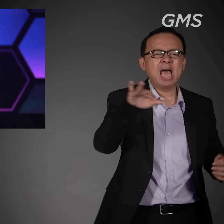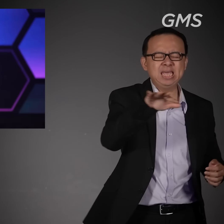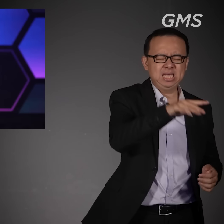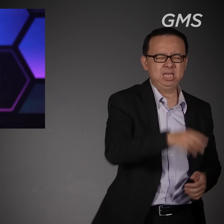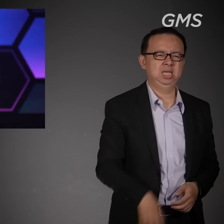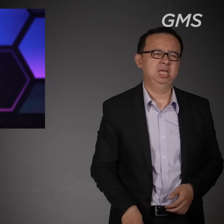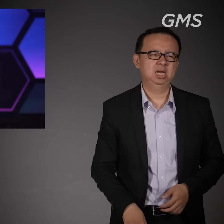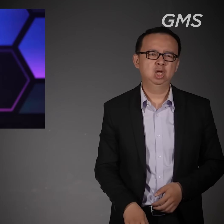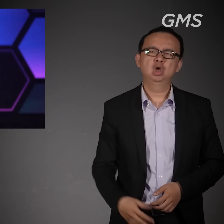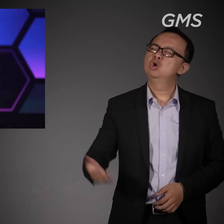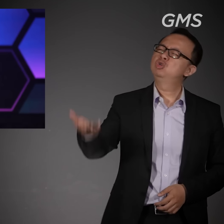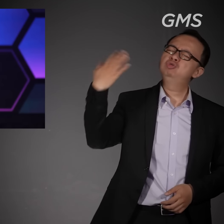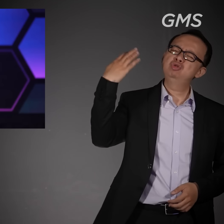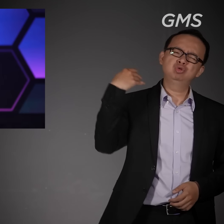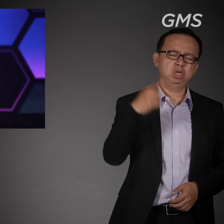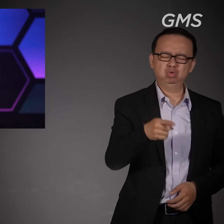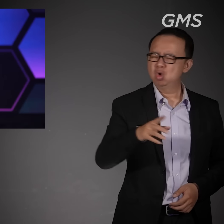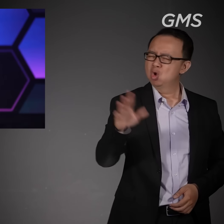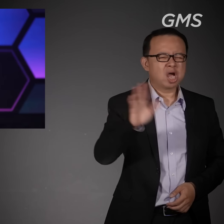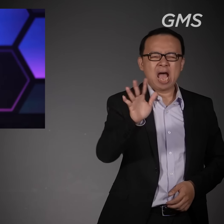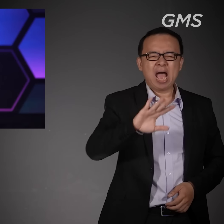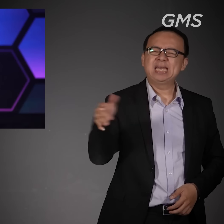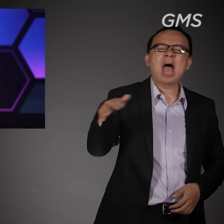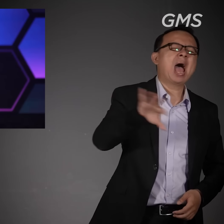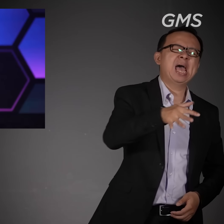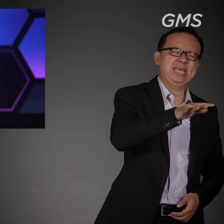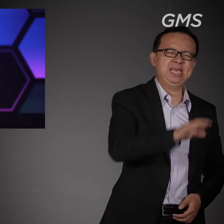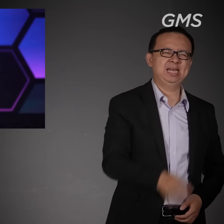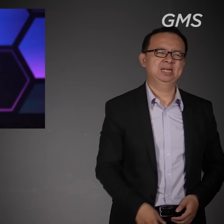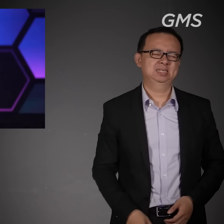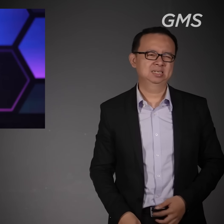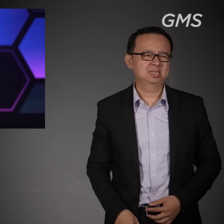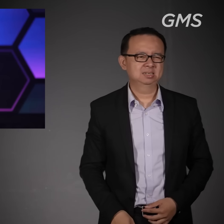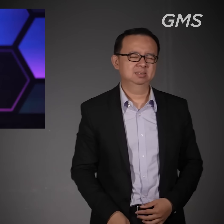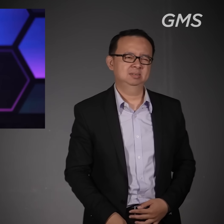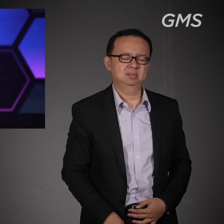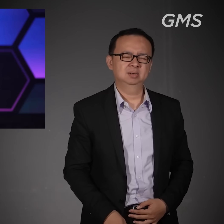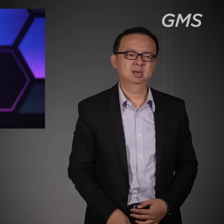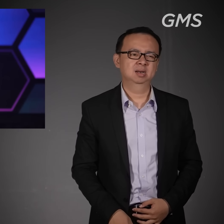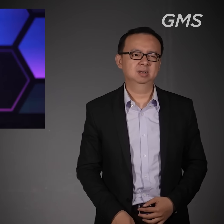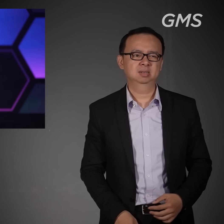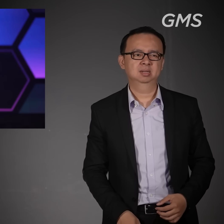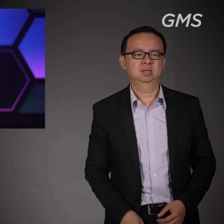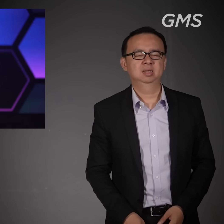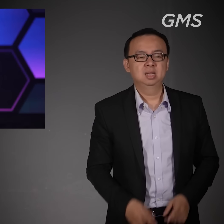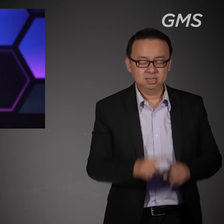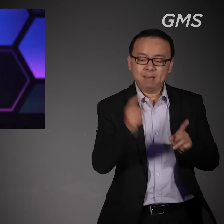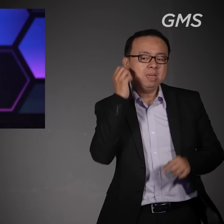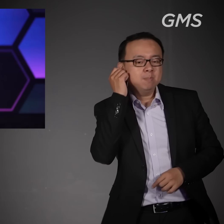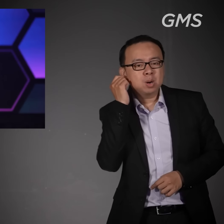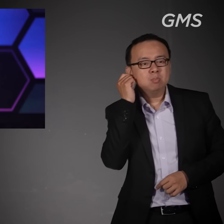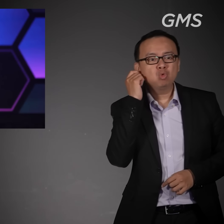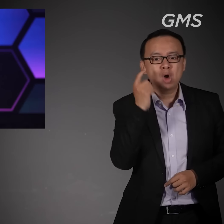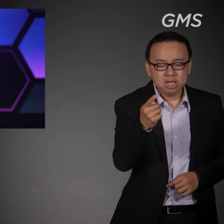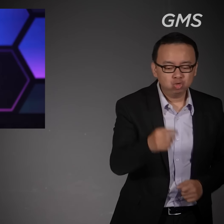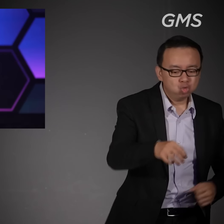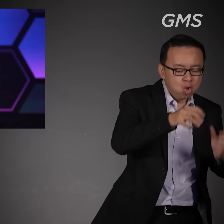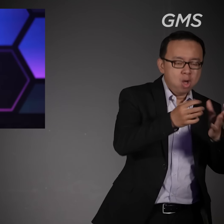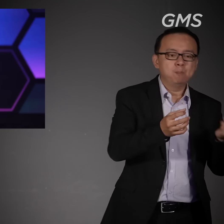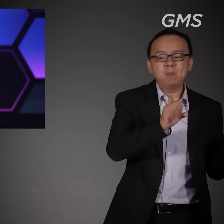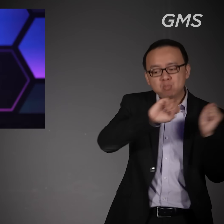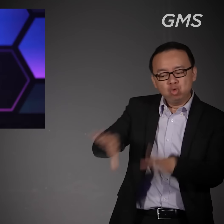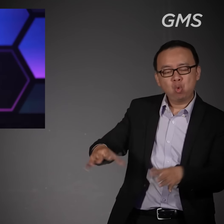yang namanya air langsung PDAM ke rumah. Mereka harus ambil dan timba. Dan dia taruh di sana itu kan untuk kelangsungan hidupnya.